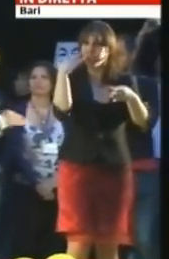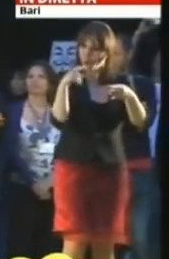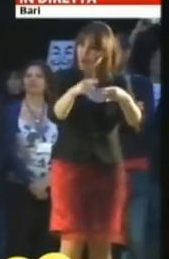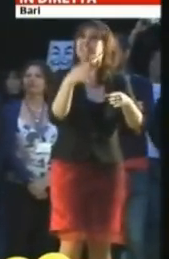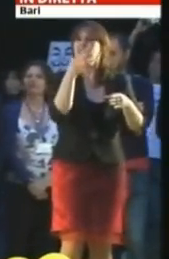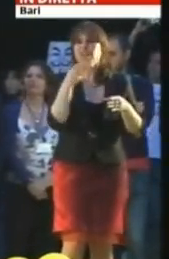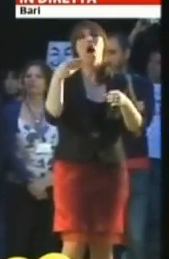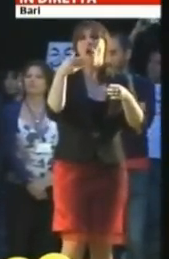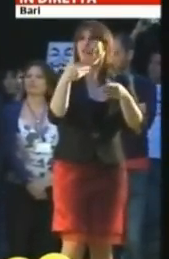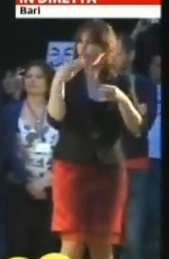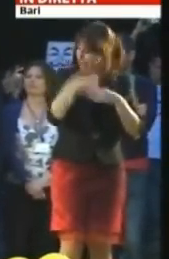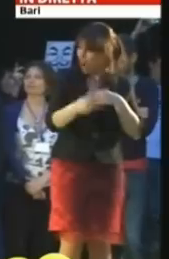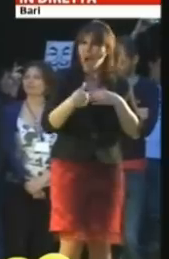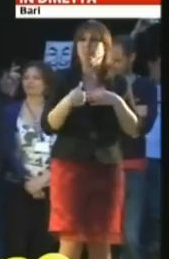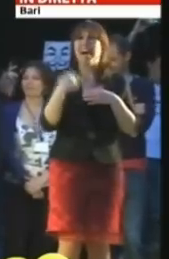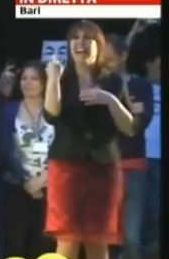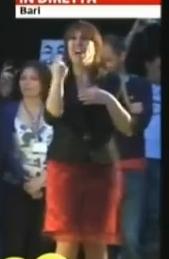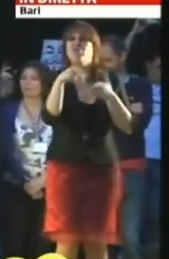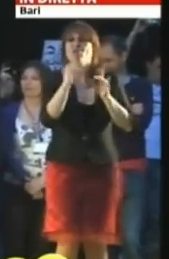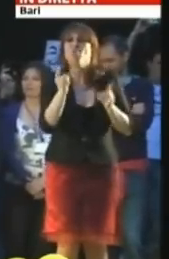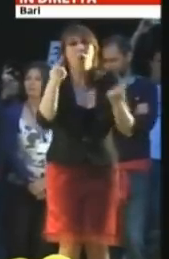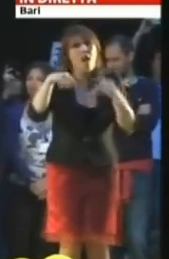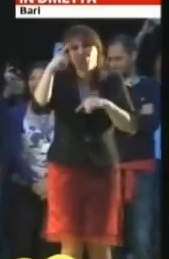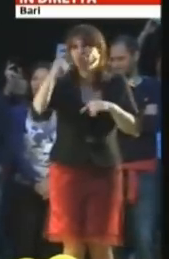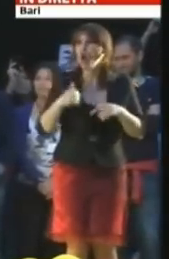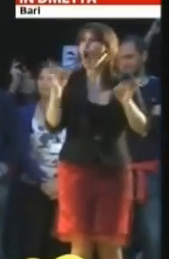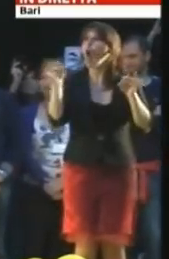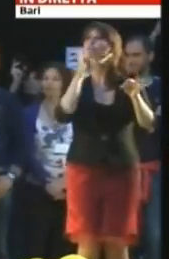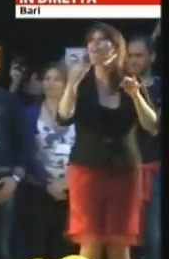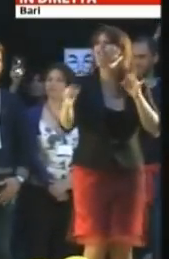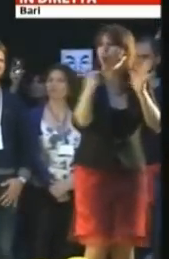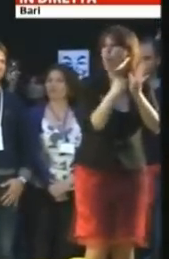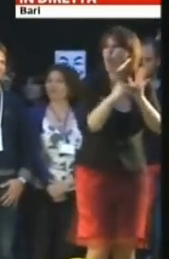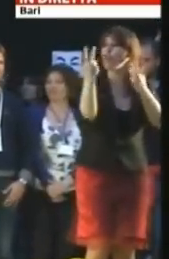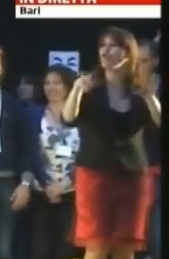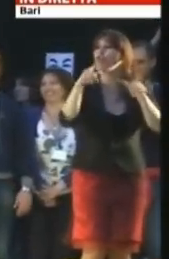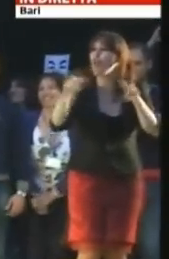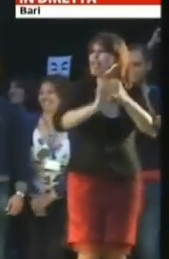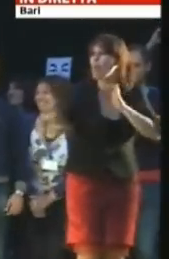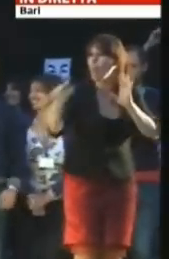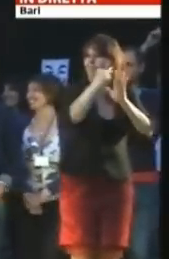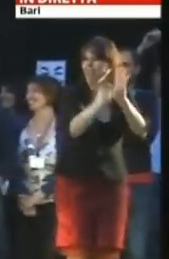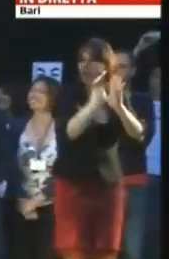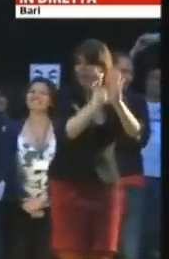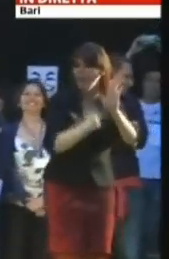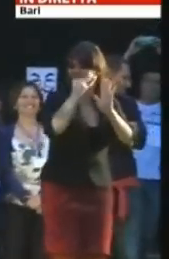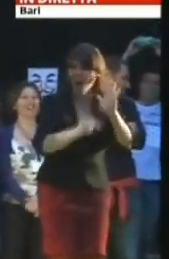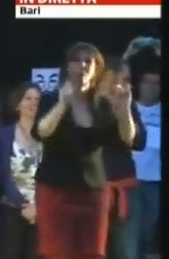votano, ma non sanno che cazzo votare, eppure ci scrivono vaffanculo in 18 lingue. Perché?